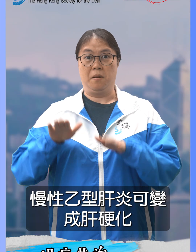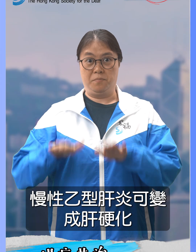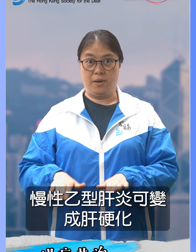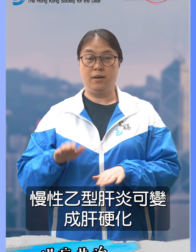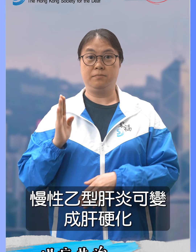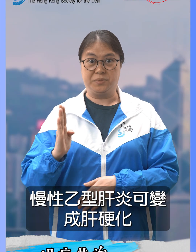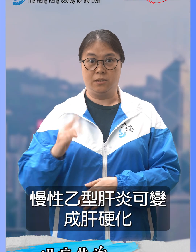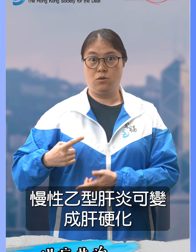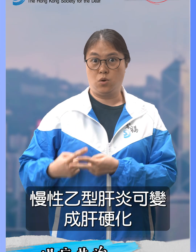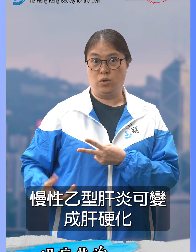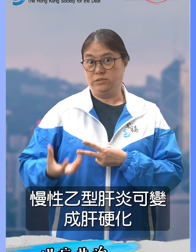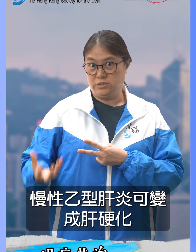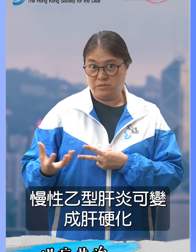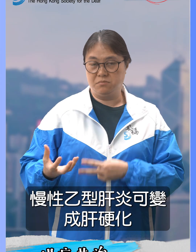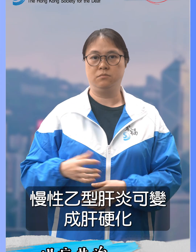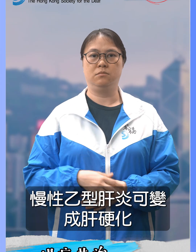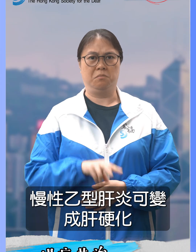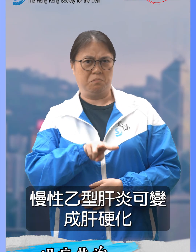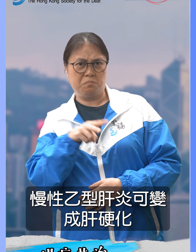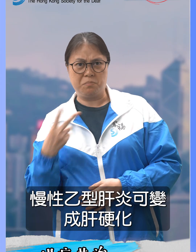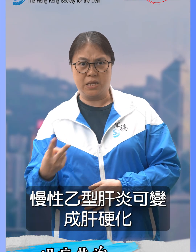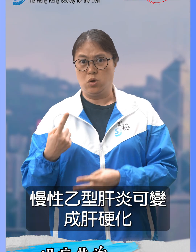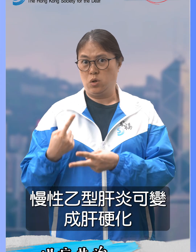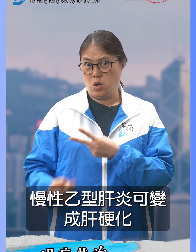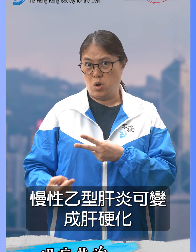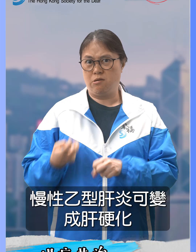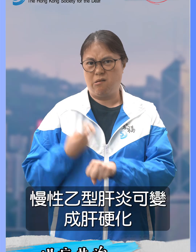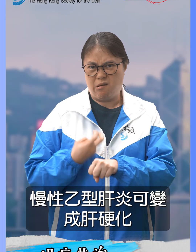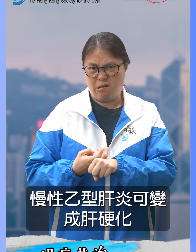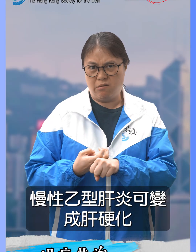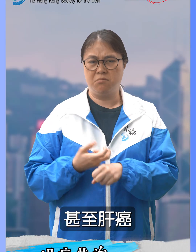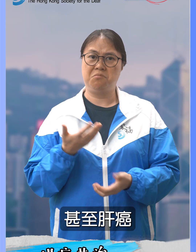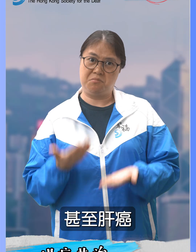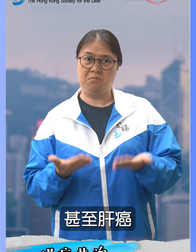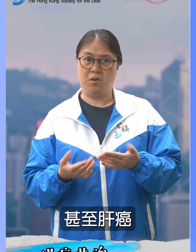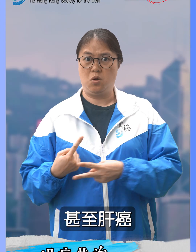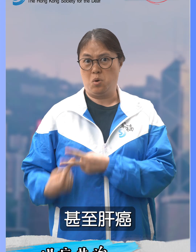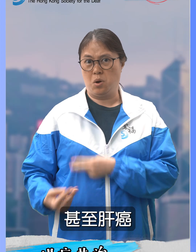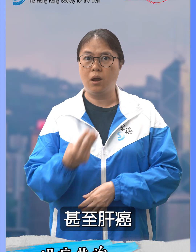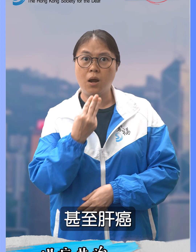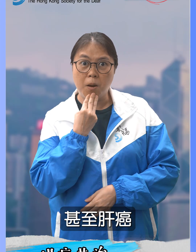慢性乙型肝炎可以變成肝硬化，甚至肝癌。